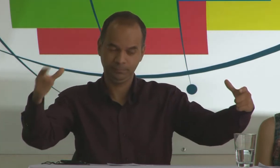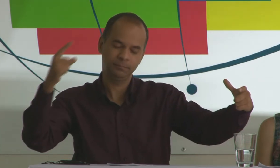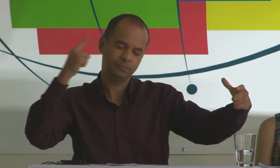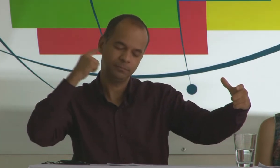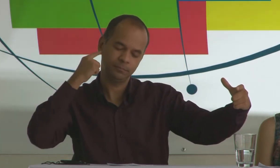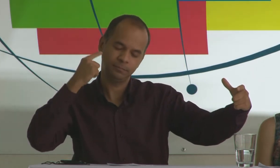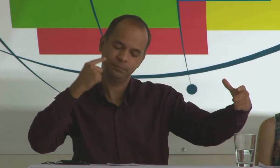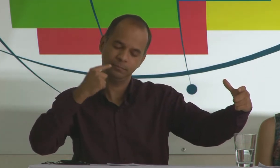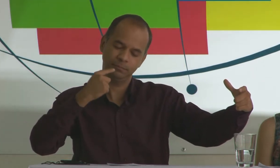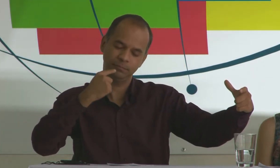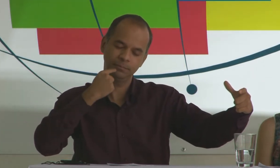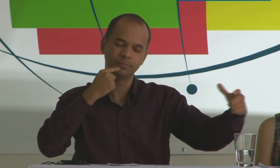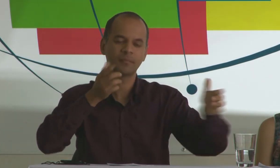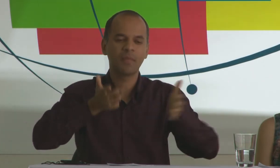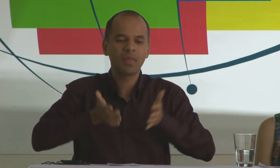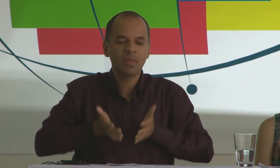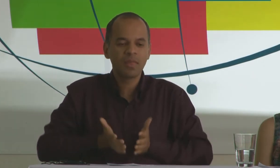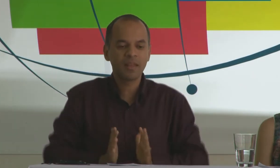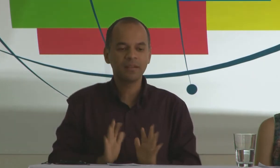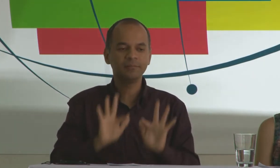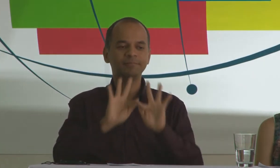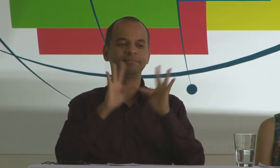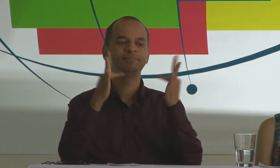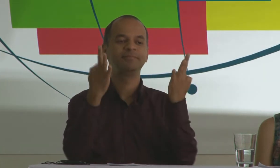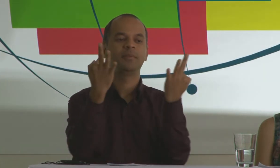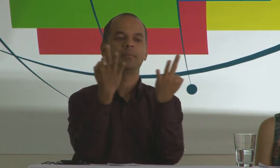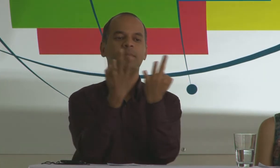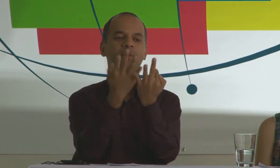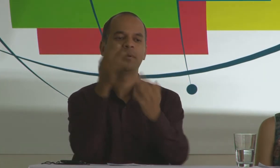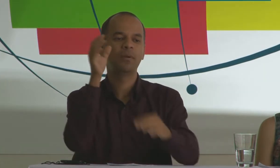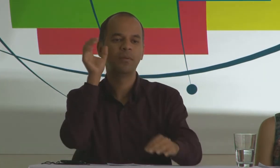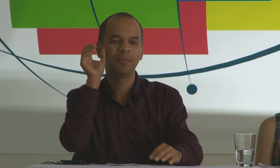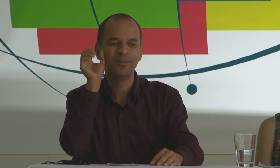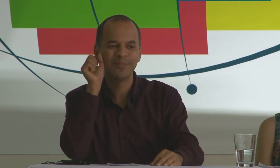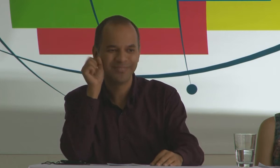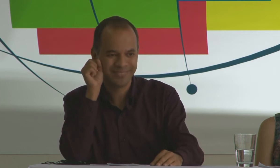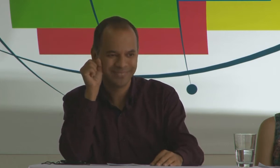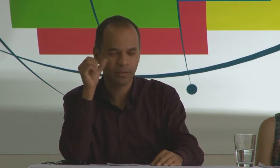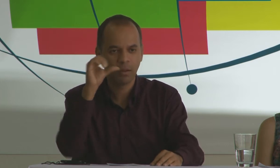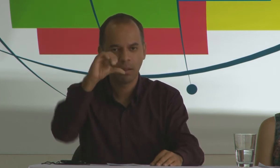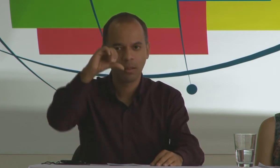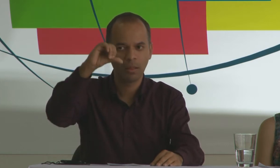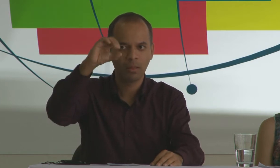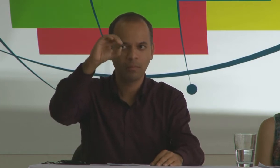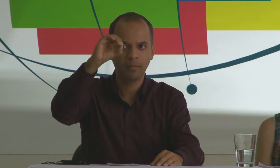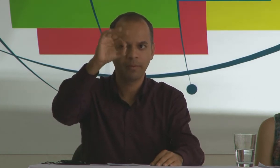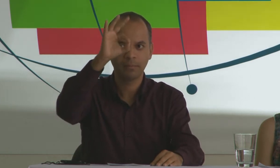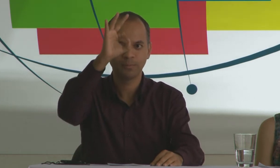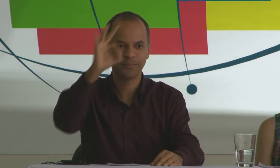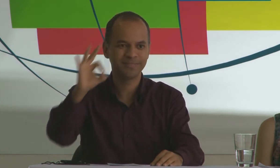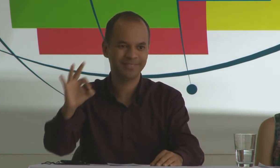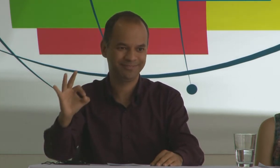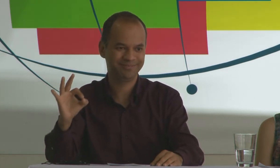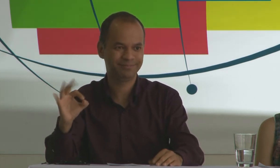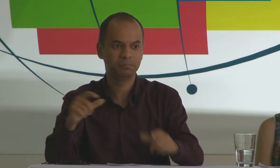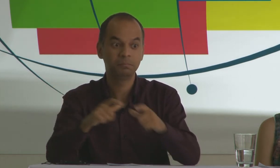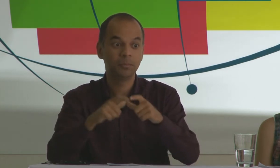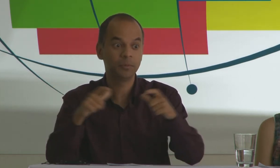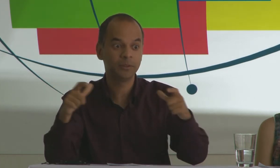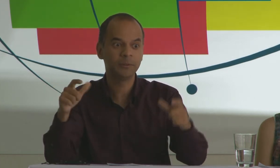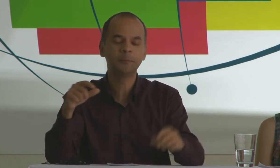a grande maioria dos surdos, eles nascem em um contexto em que o pai e a mãe são ouvintes, né? Mais